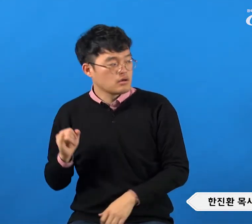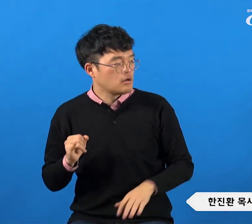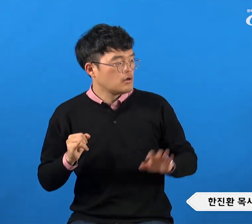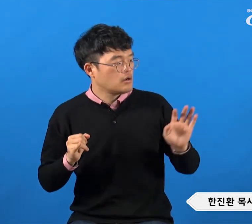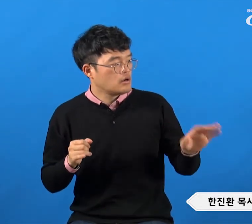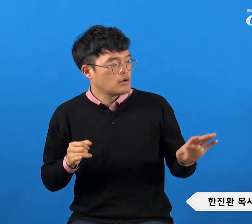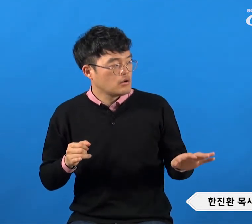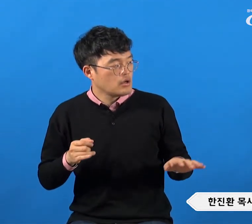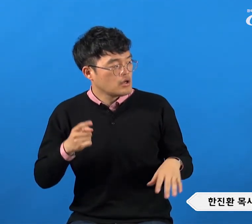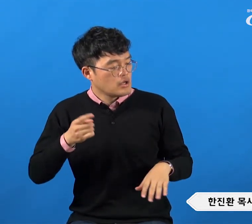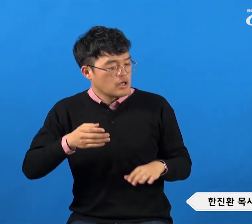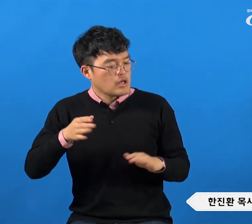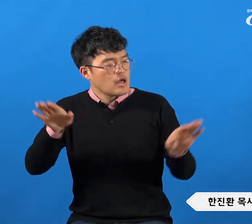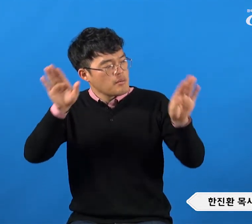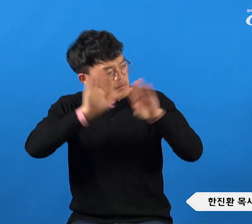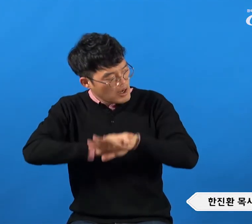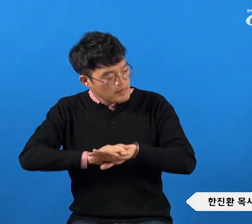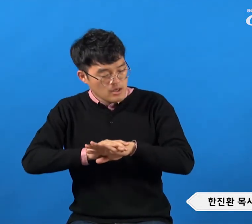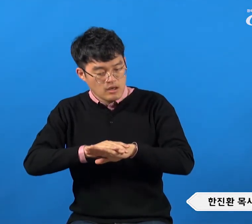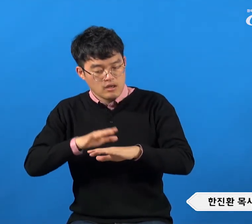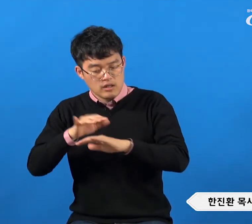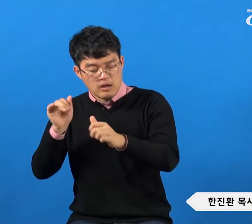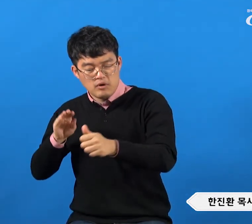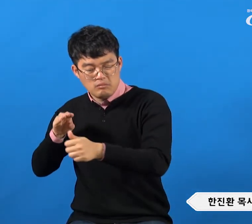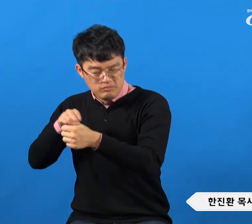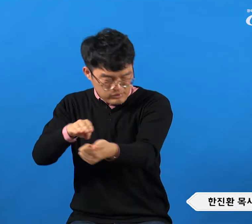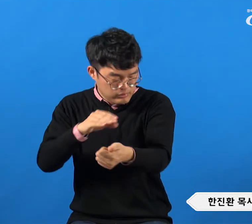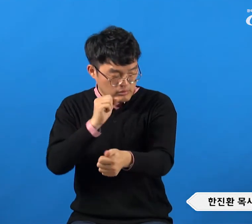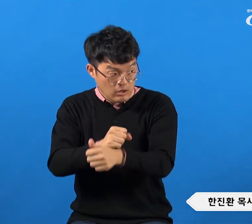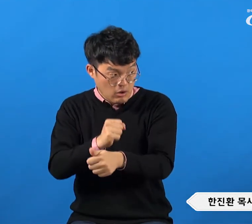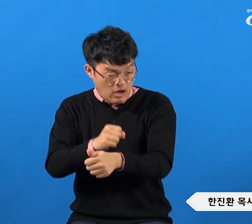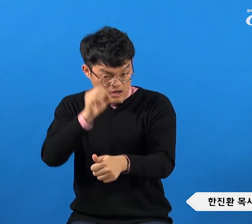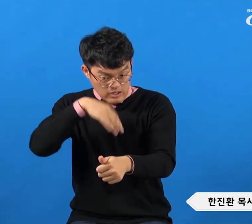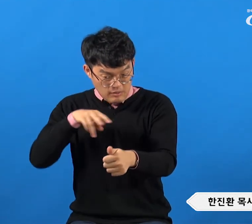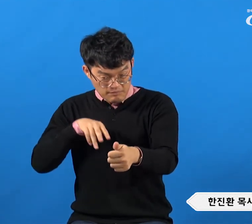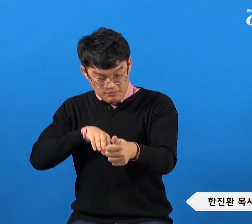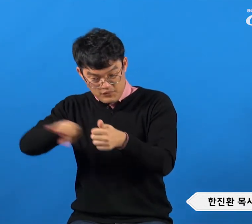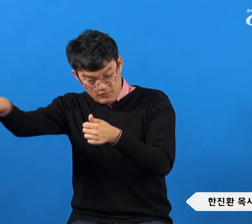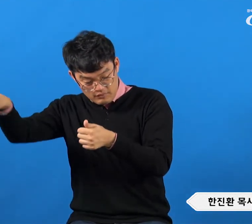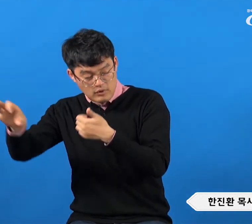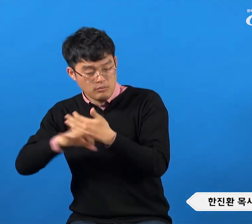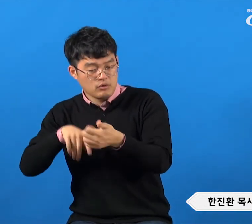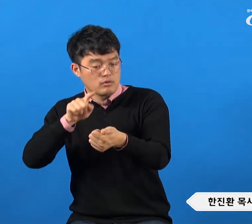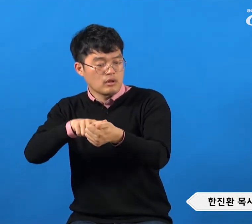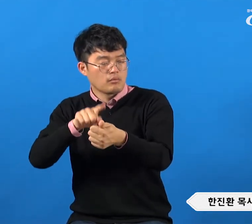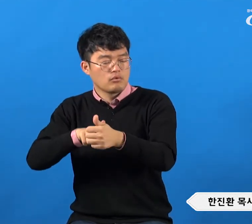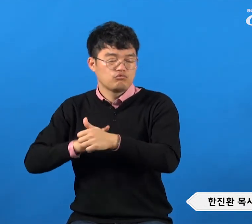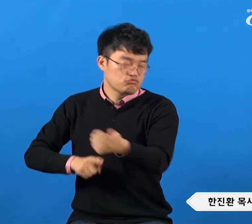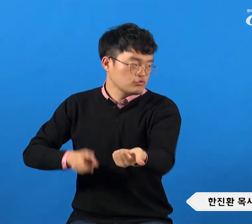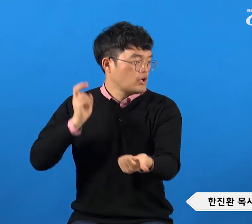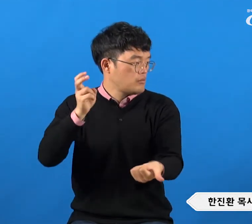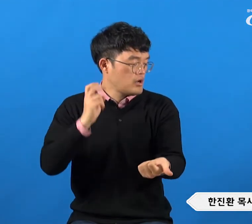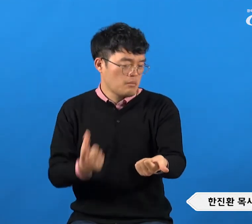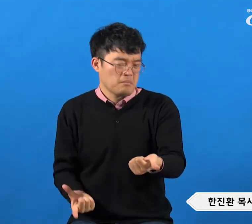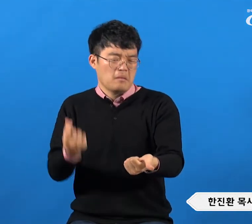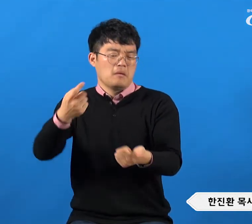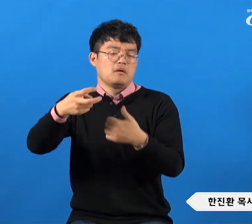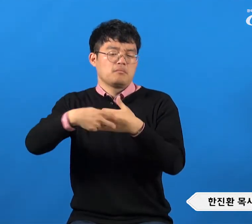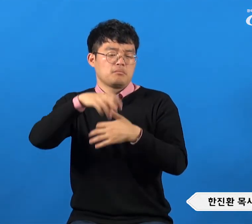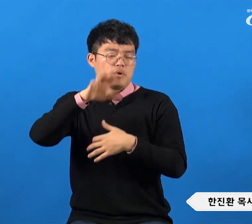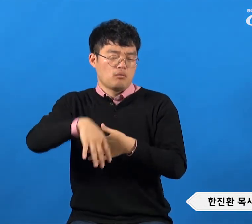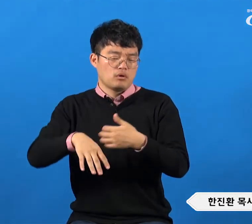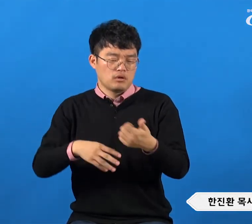야밤에 사람을 치워놓고 그 사람이 그냥 뺑소니 했다면 내 남편은 길에서 죽었을 겁니다. 빨리